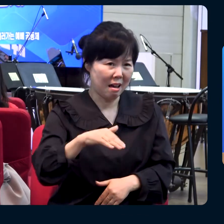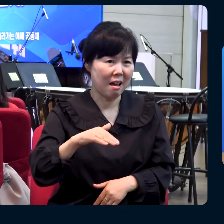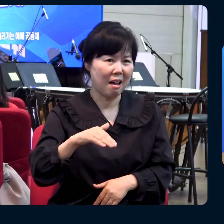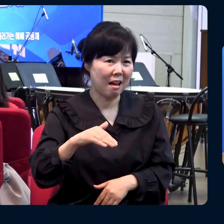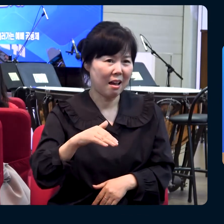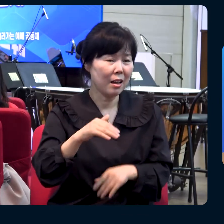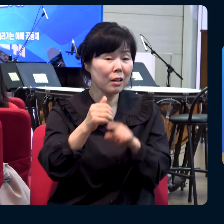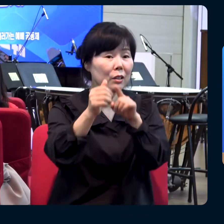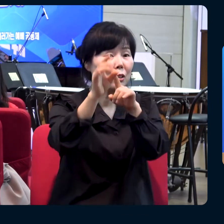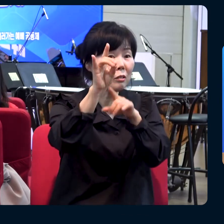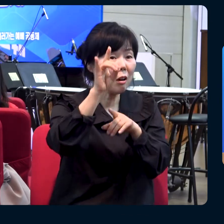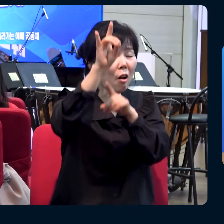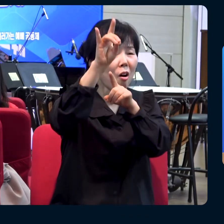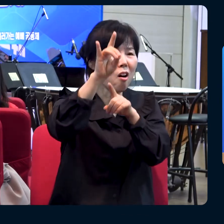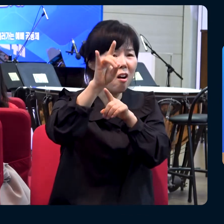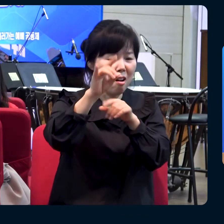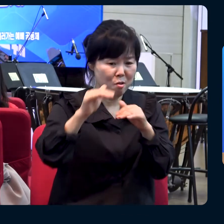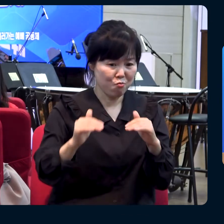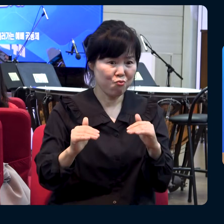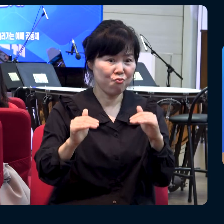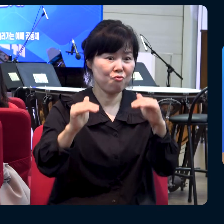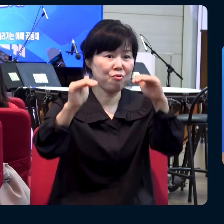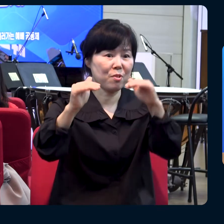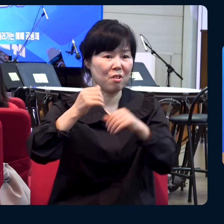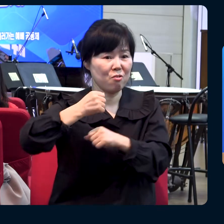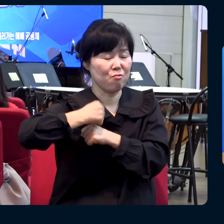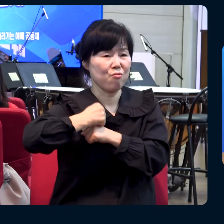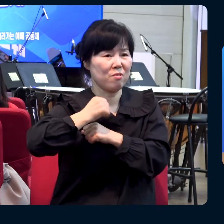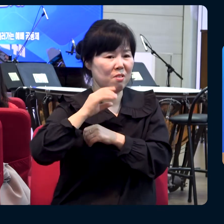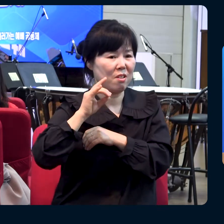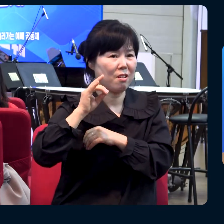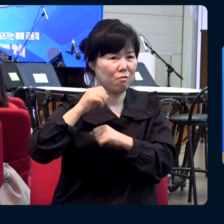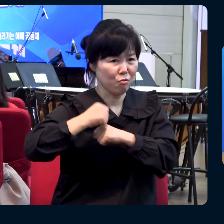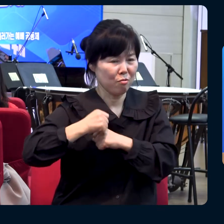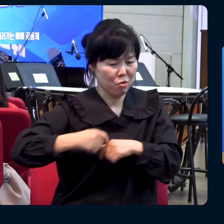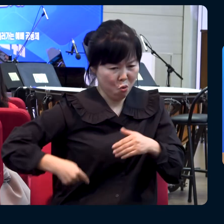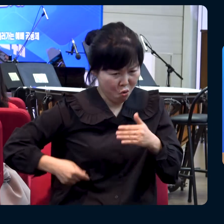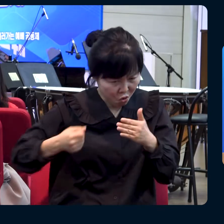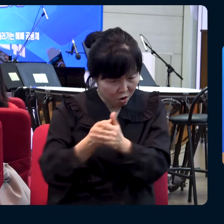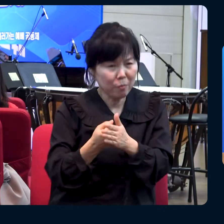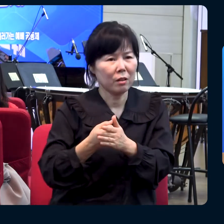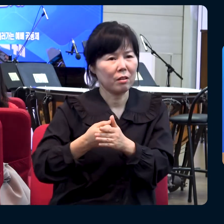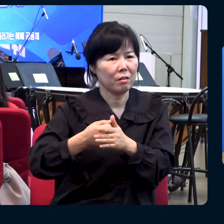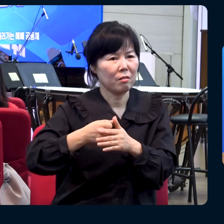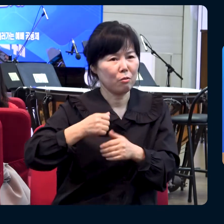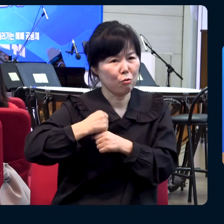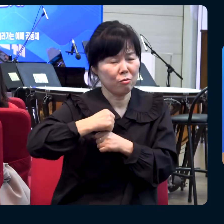사람은 어려서부터 용사라는 것입니다. 이건 싸우면 진다는 믿음이 사울에게 있습니다.